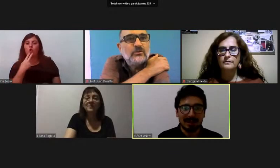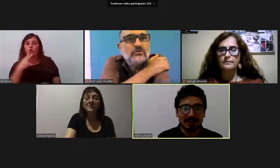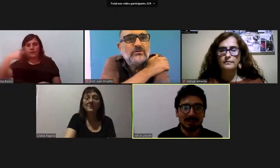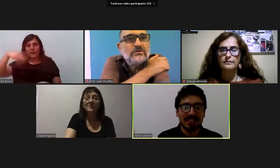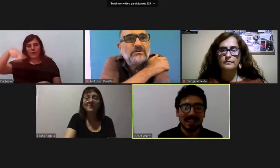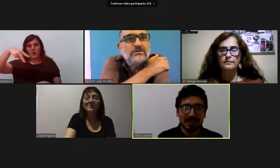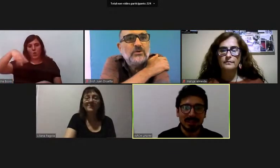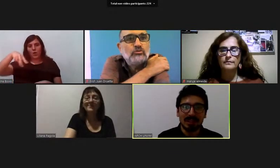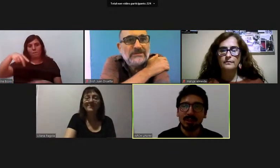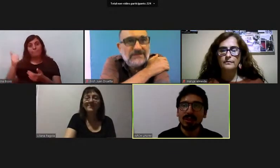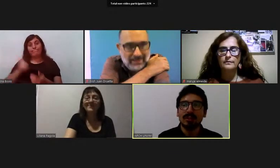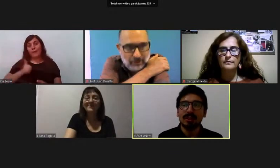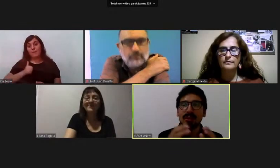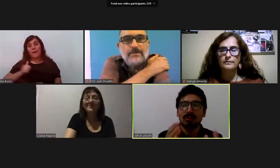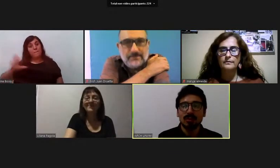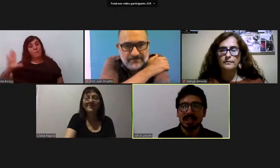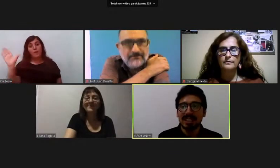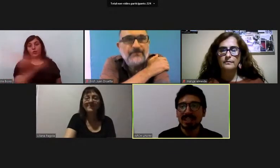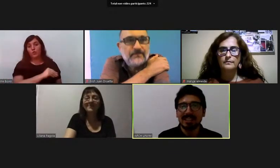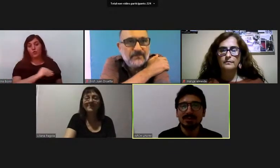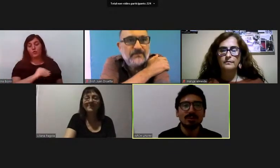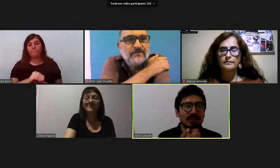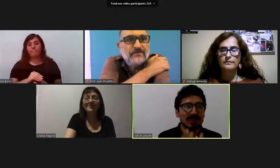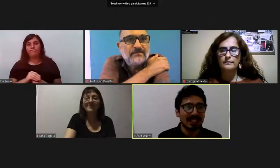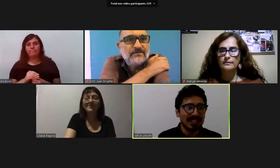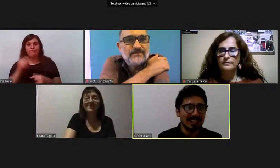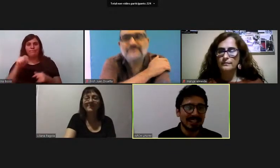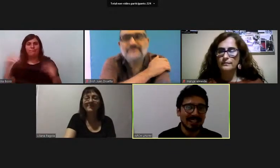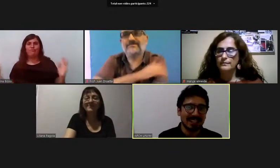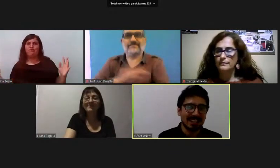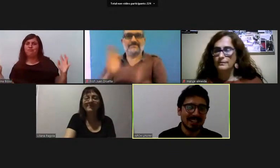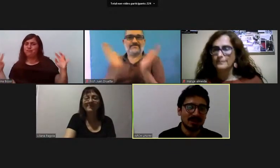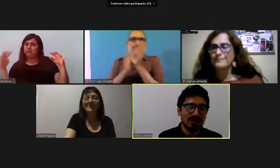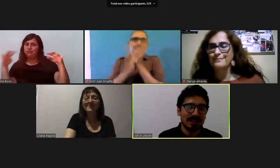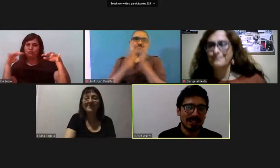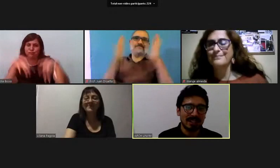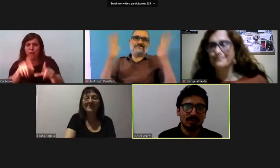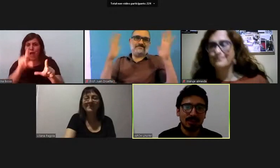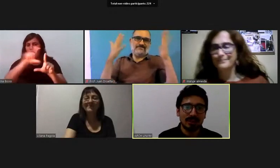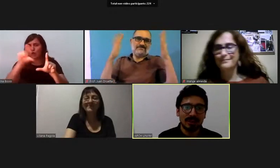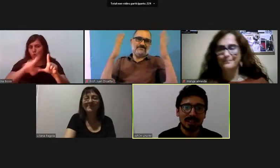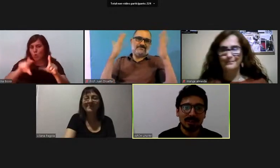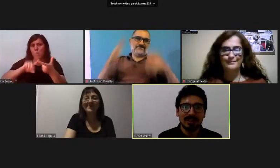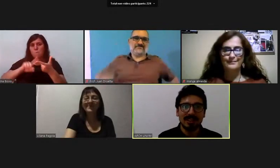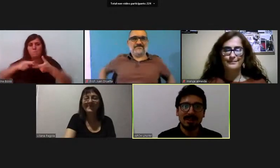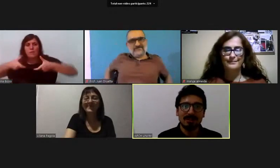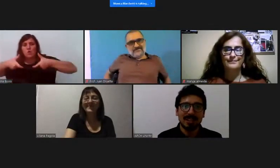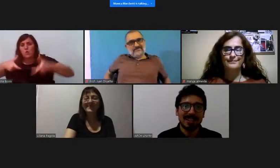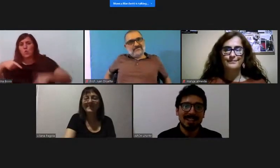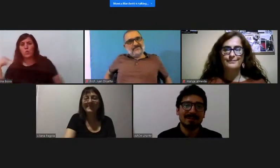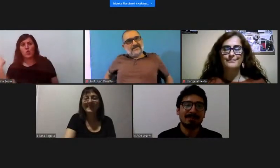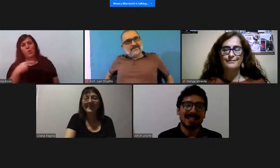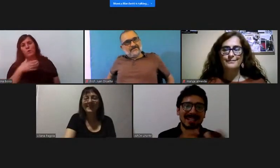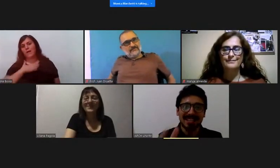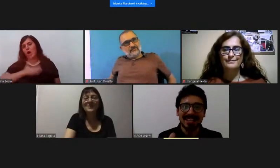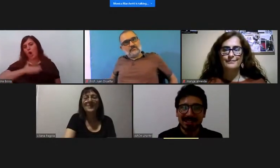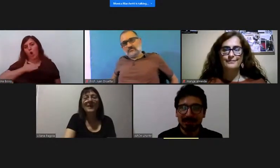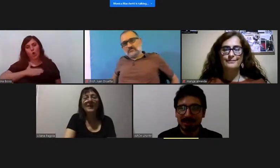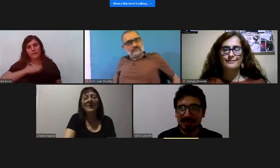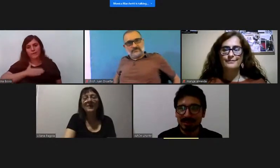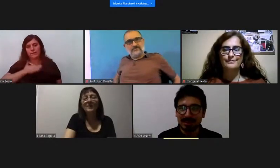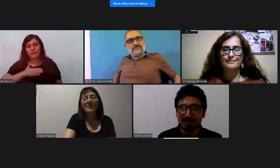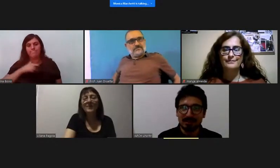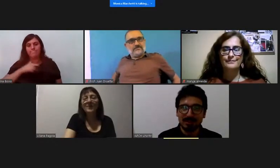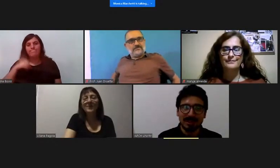Los esperamos y las esperamos a todos. Mucha gente en el Zoom, mucha gente en YouTube, así que estamos muy contentos. Bueno, la charla... Ya del